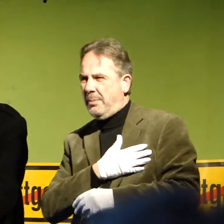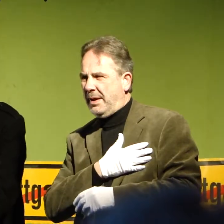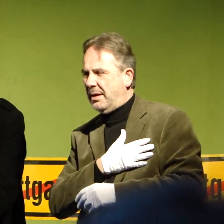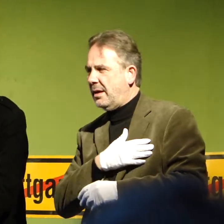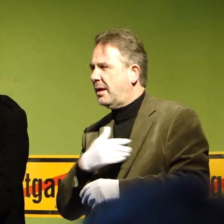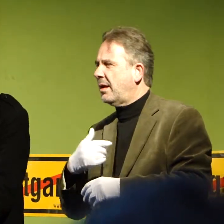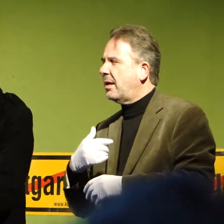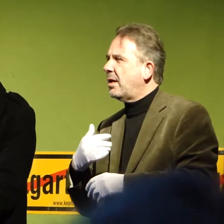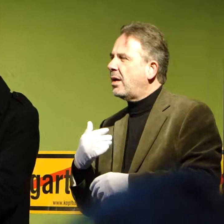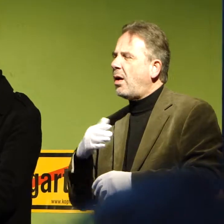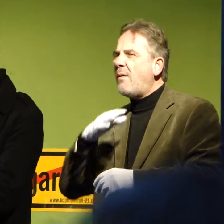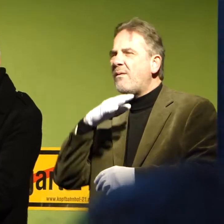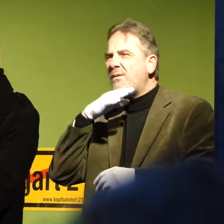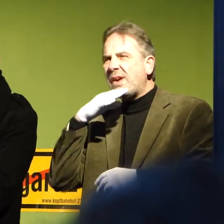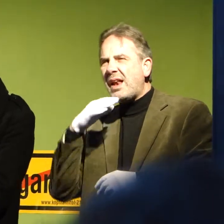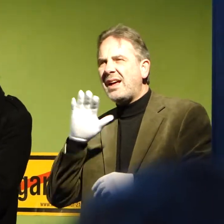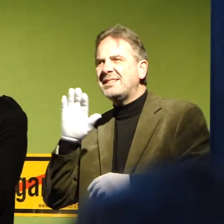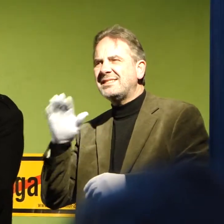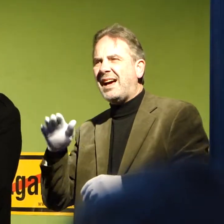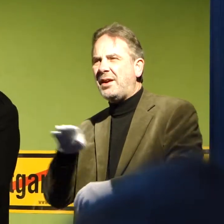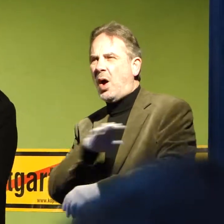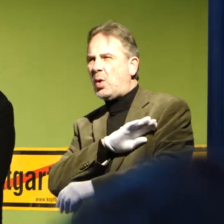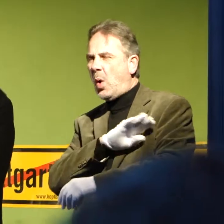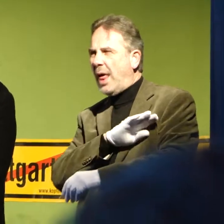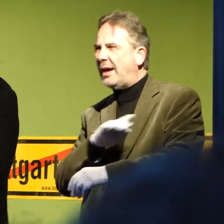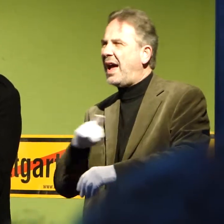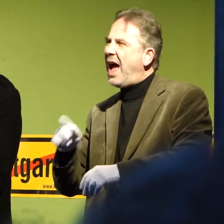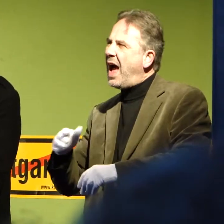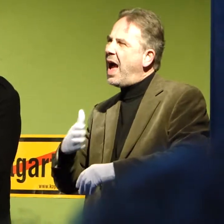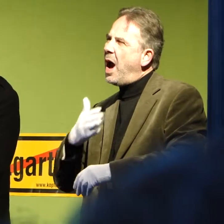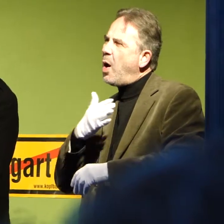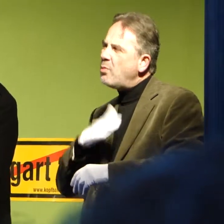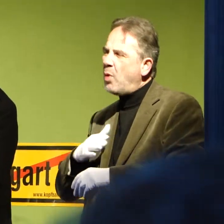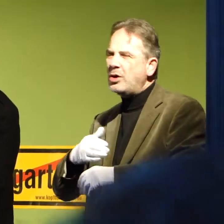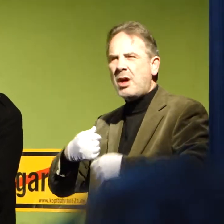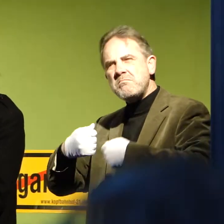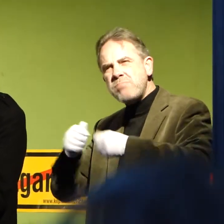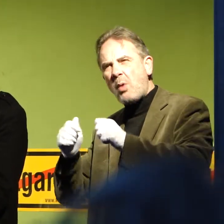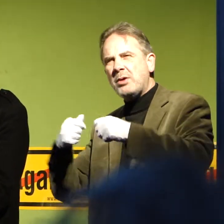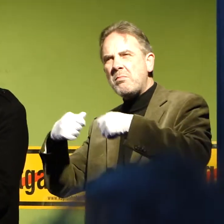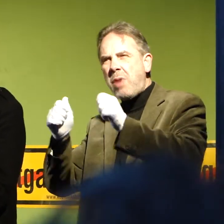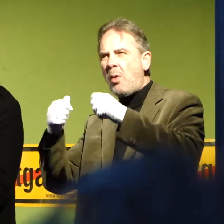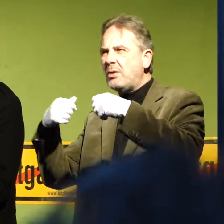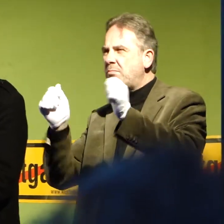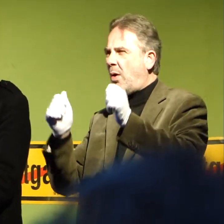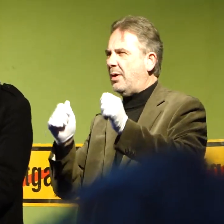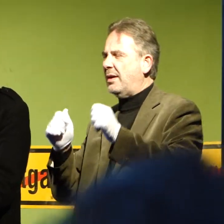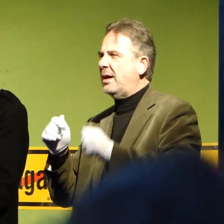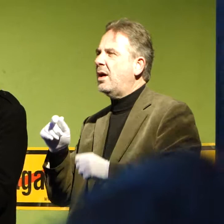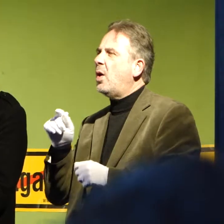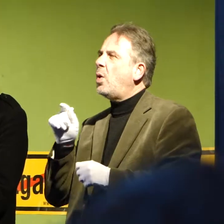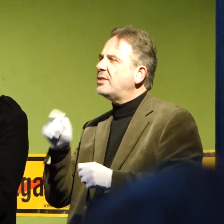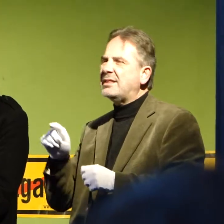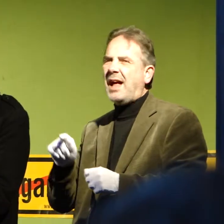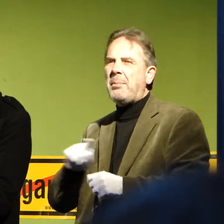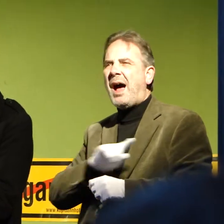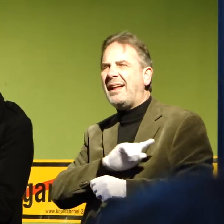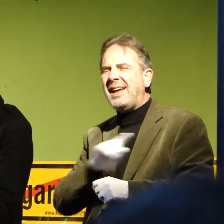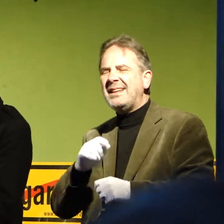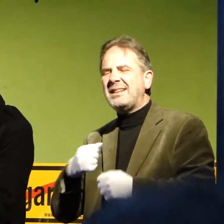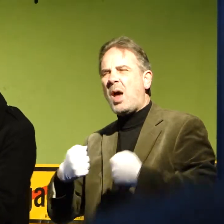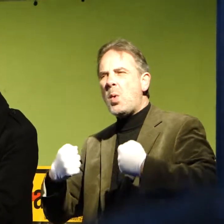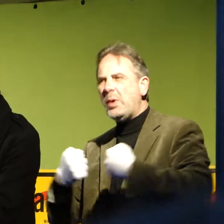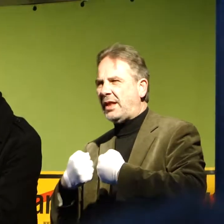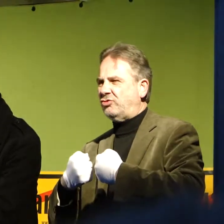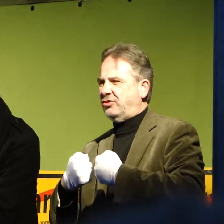Wie viele seiner Kollegen wollte er immer bauen und mitspielen. Dieser Versuchung hat er nicht widerstanden. Immerhin